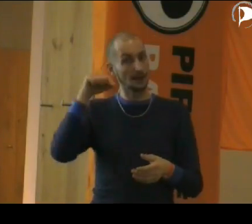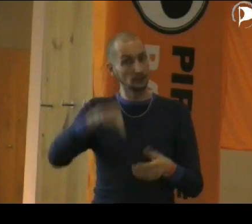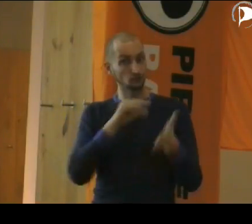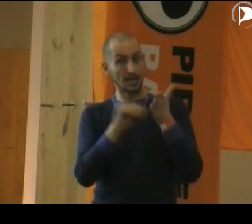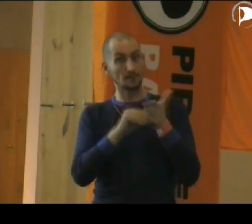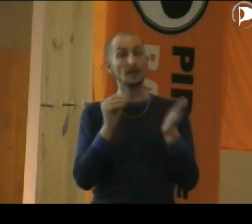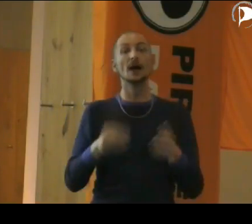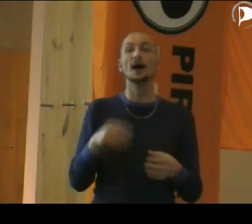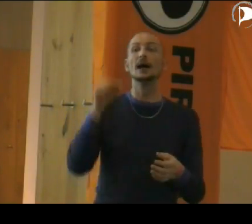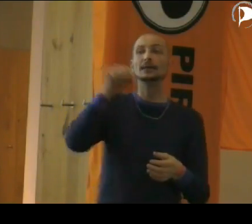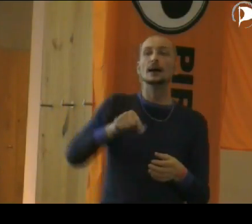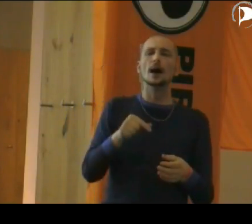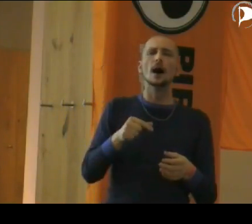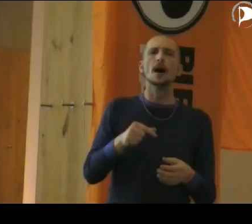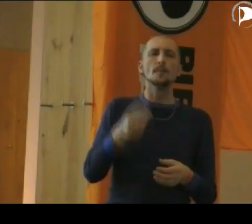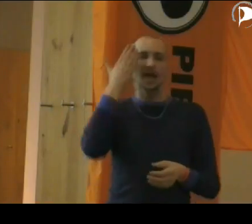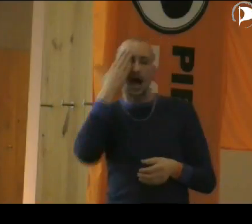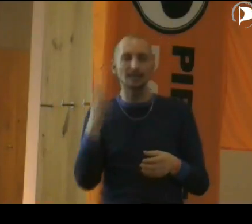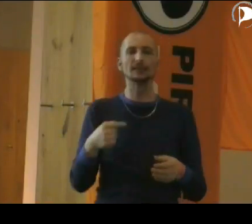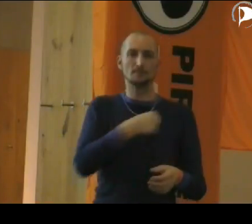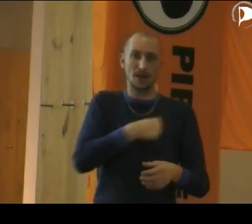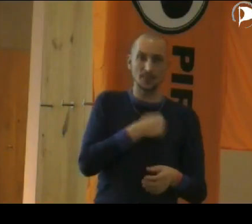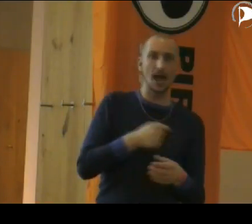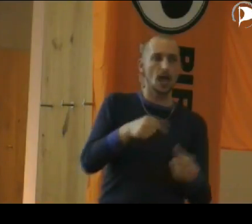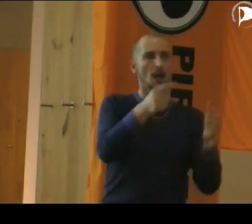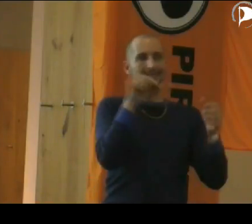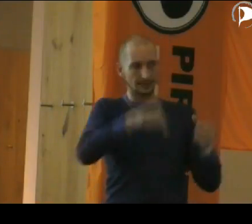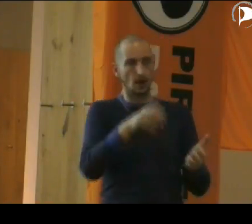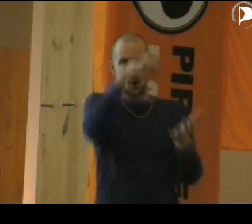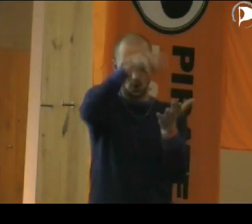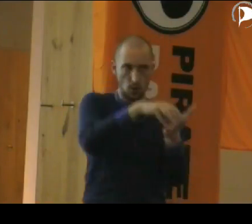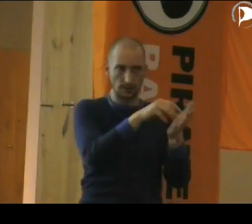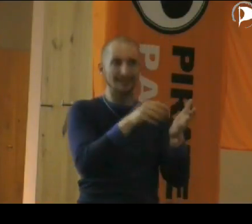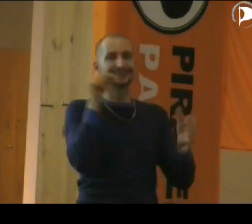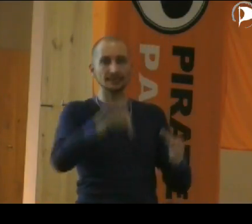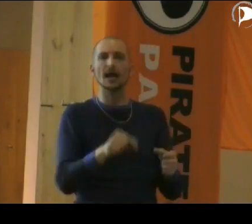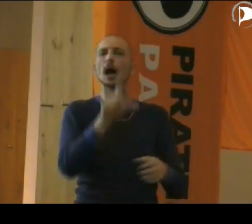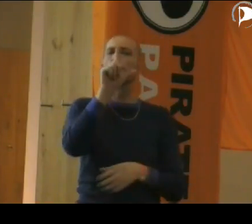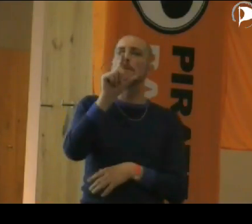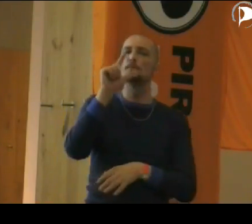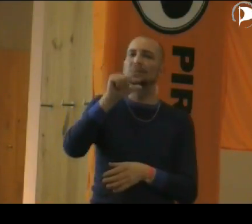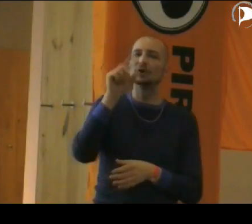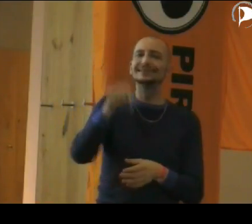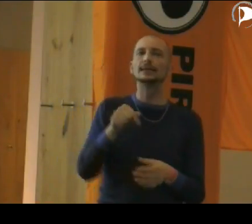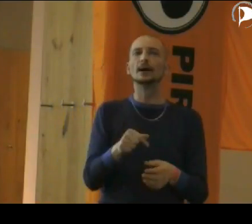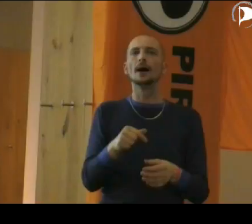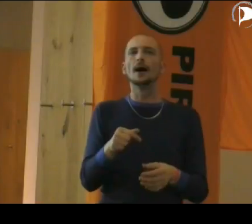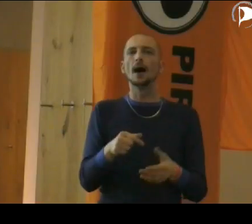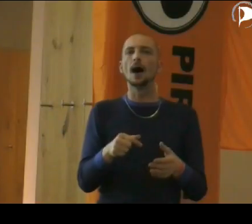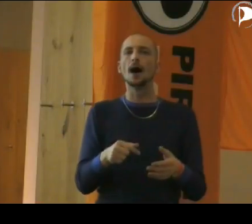war der anteil mit 22 punkten hat eisenmann stuttgart wenn ich das einmal markenbildung und erhöht den wiedererkennungswert